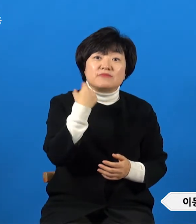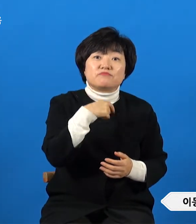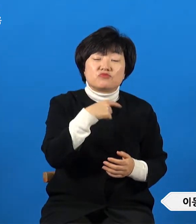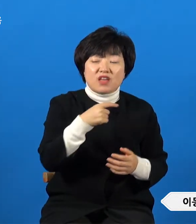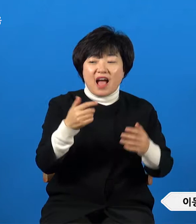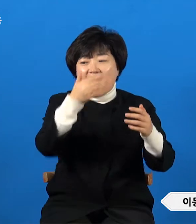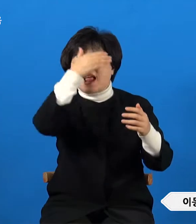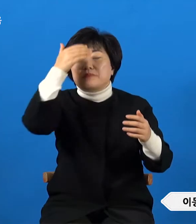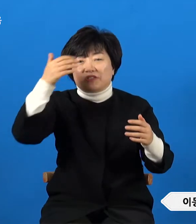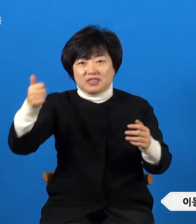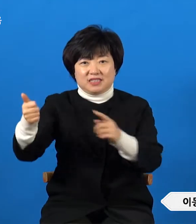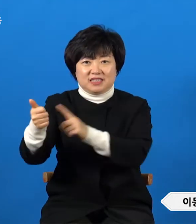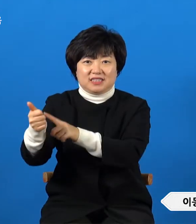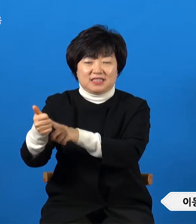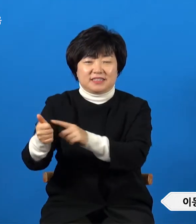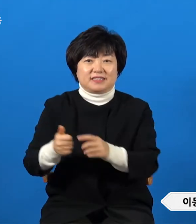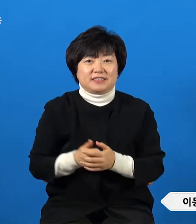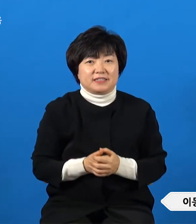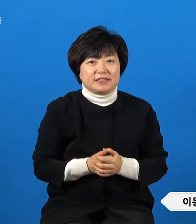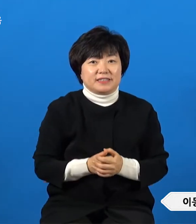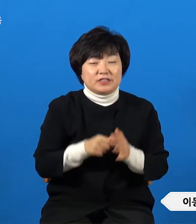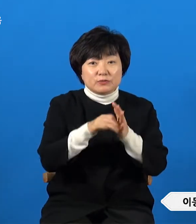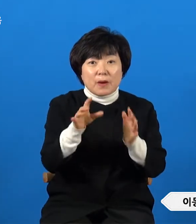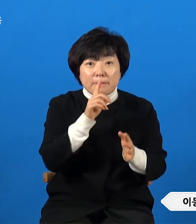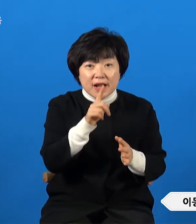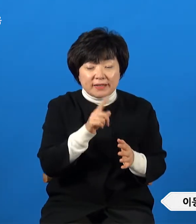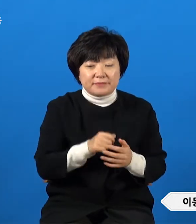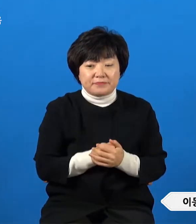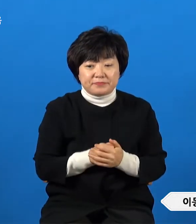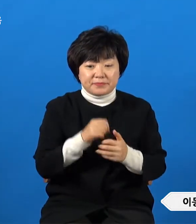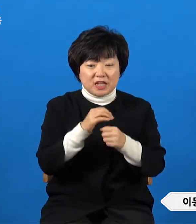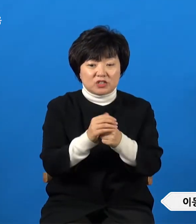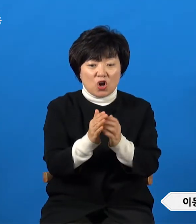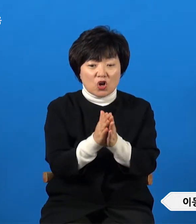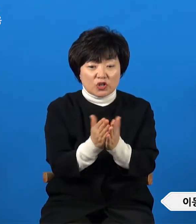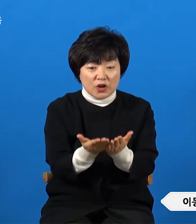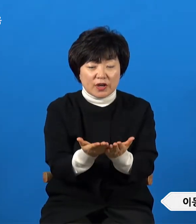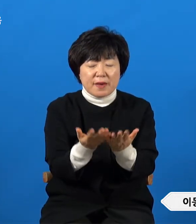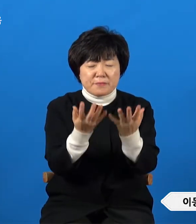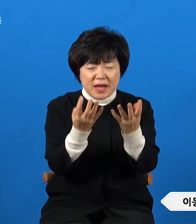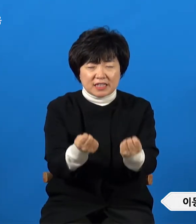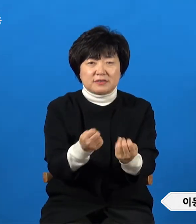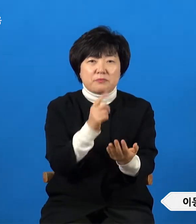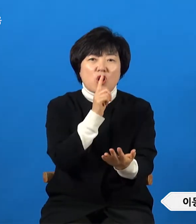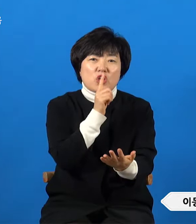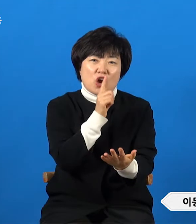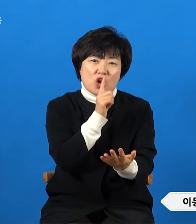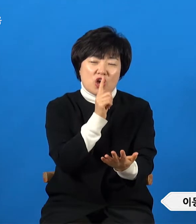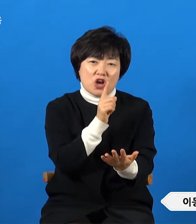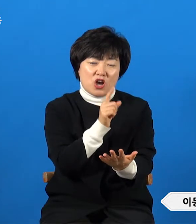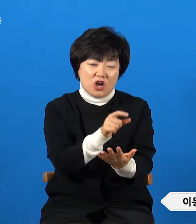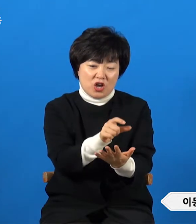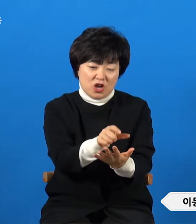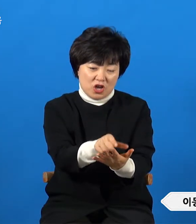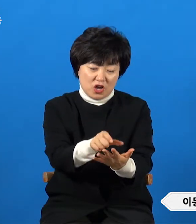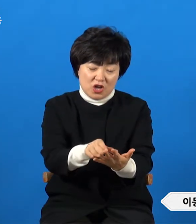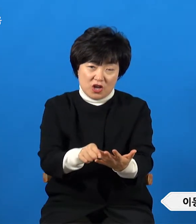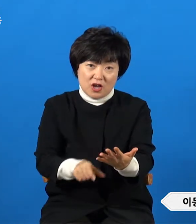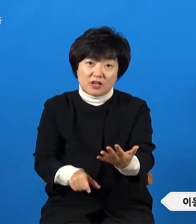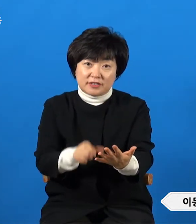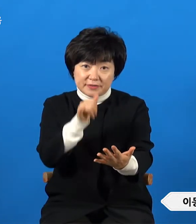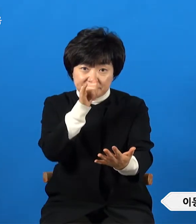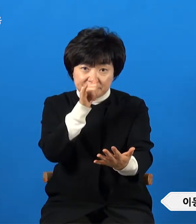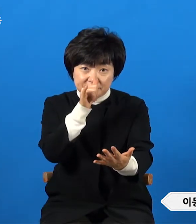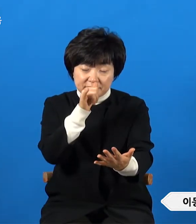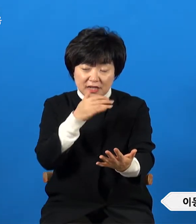그분은 이런 유명한 말을 남겼습니다. 성경에는 많은 번역이 있다. 그러나 내가 여러분에게 소개하고 싶은